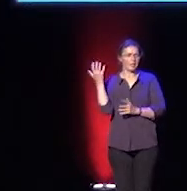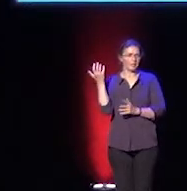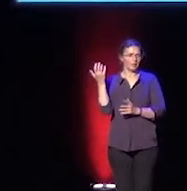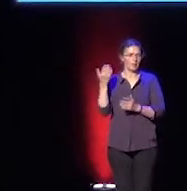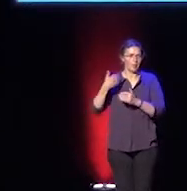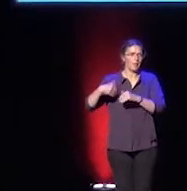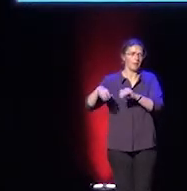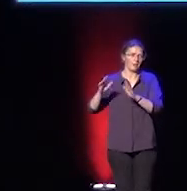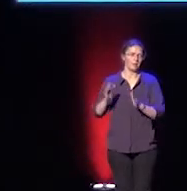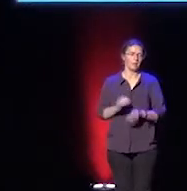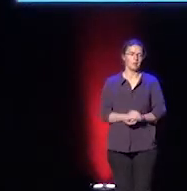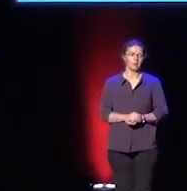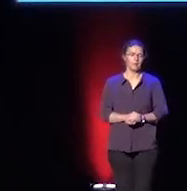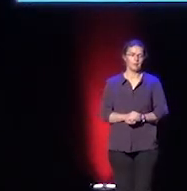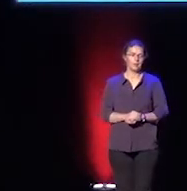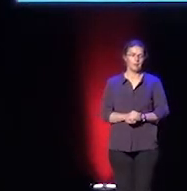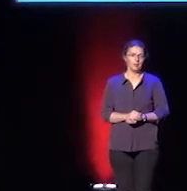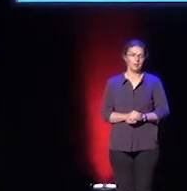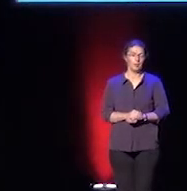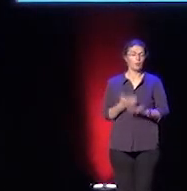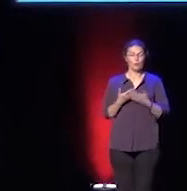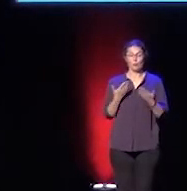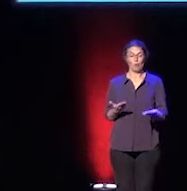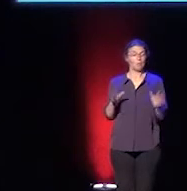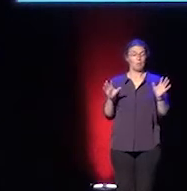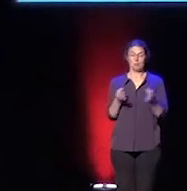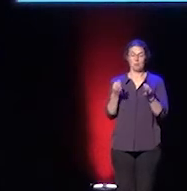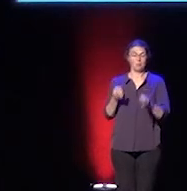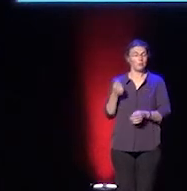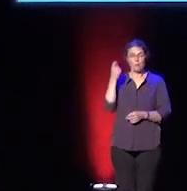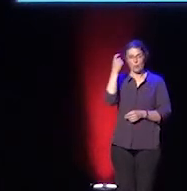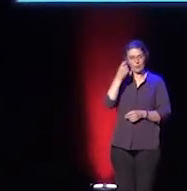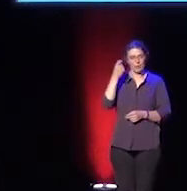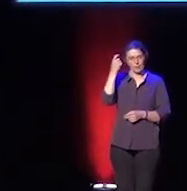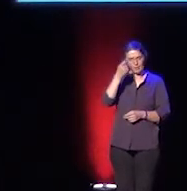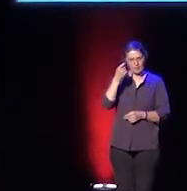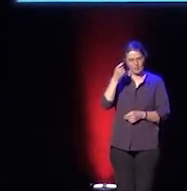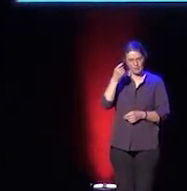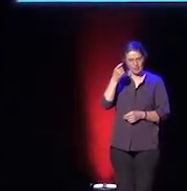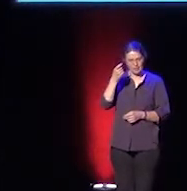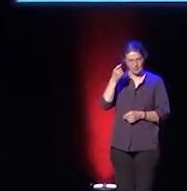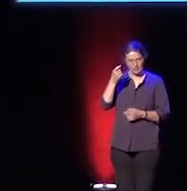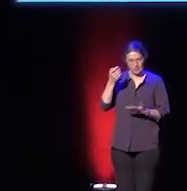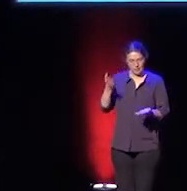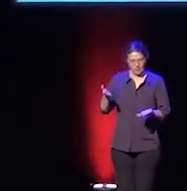zu. Und so ist es nicht verwunderlich gewesen, dass nachdem